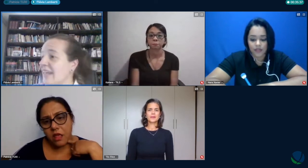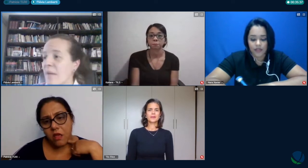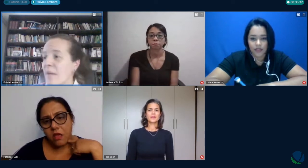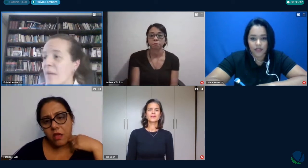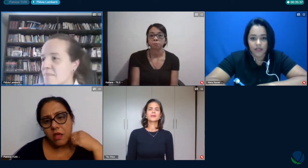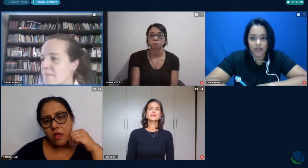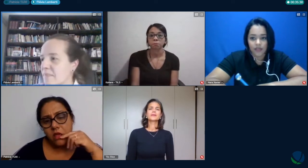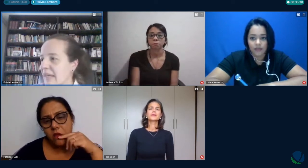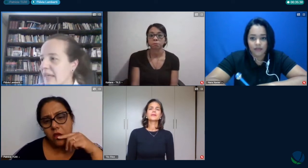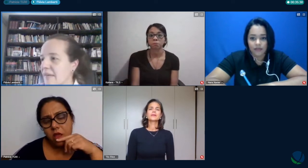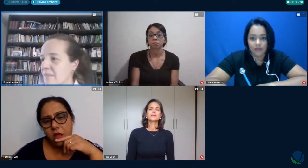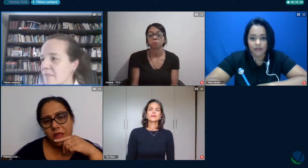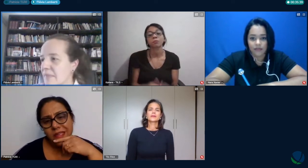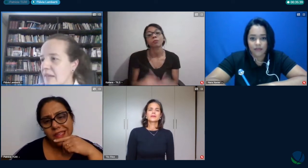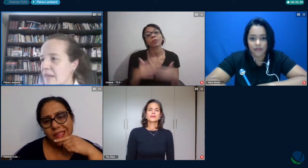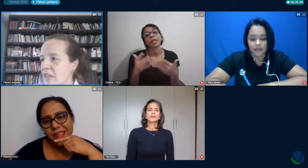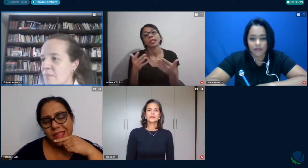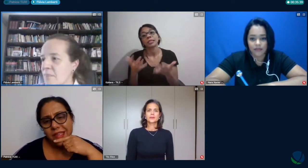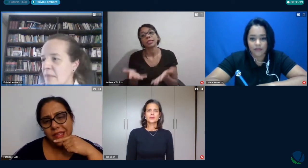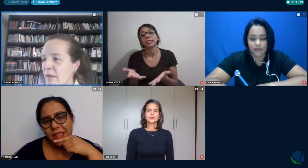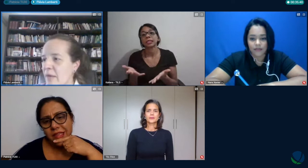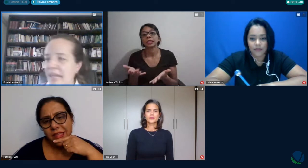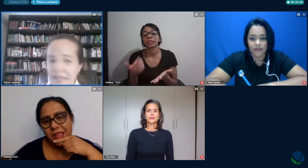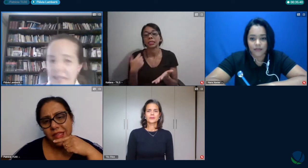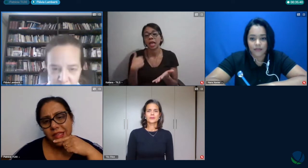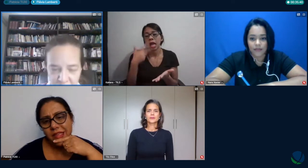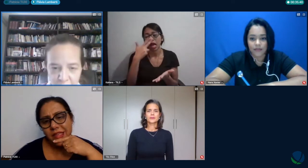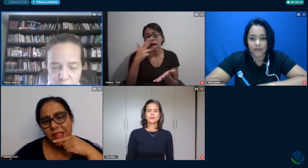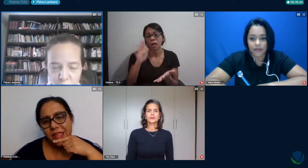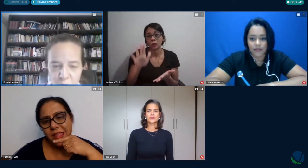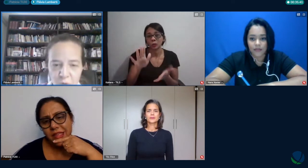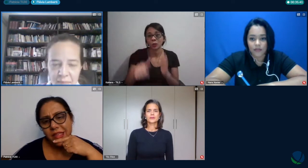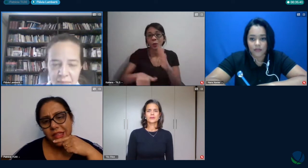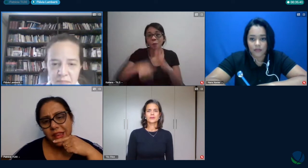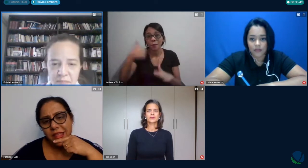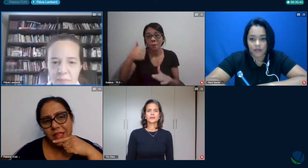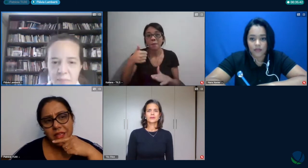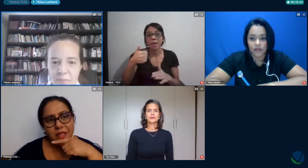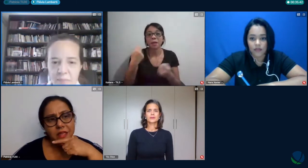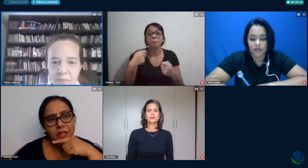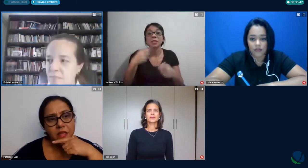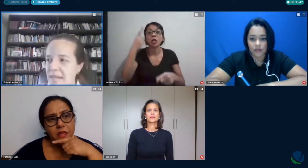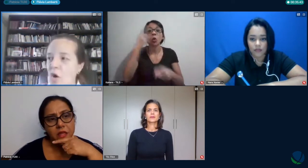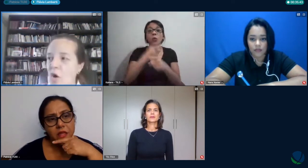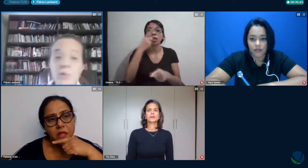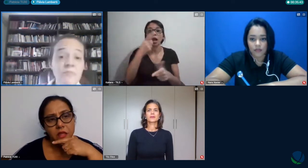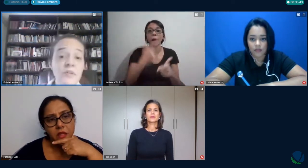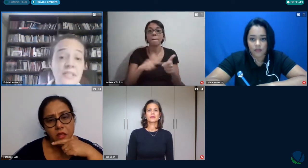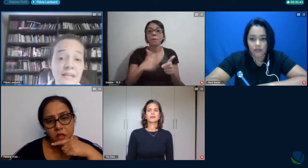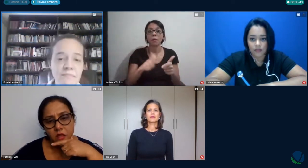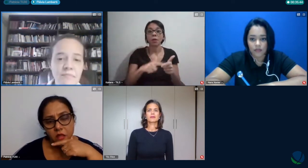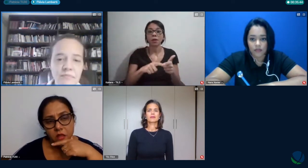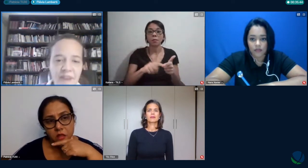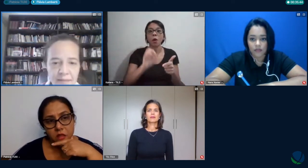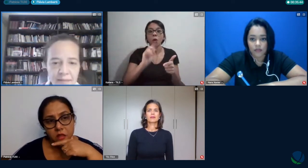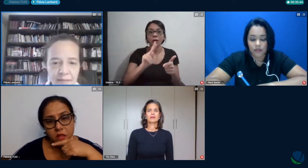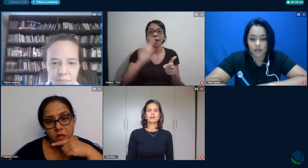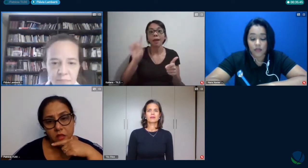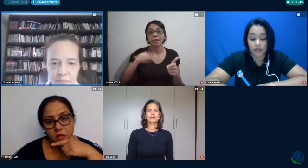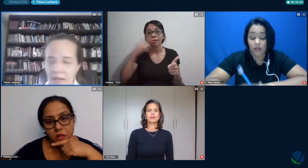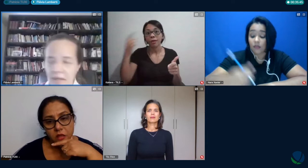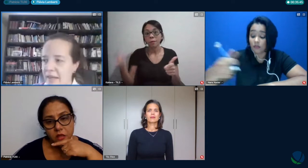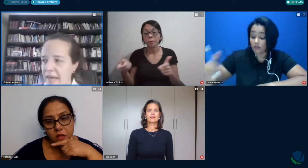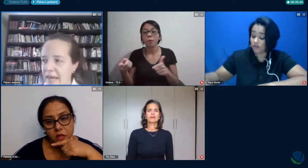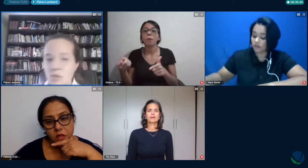Então, mas eu acho que primeiro tem que identificar os problemas para depois mostrar como que você